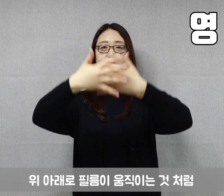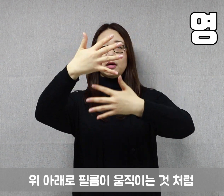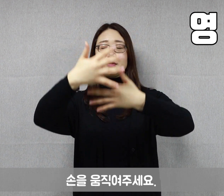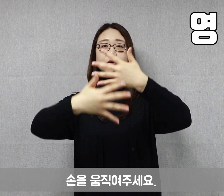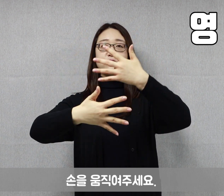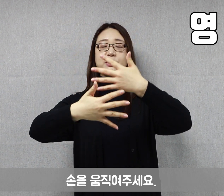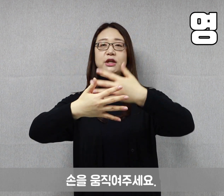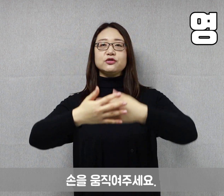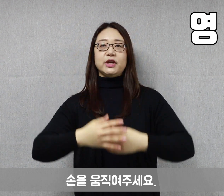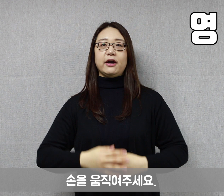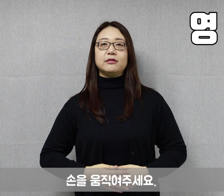것처럼 손을 움직여주세요.